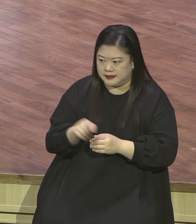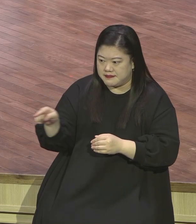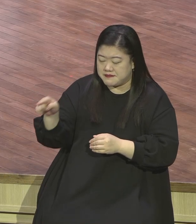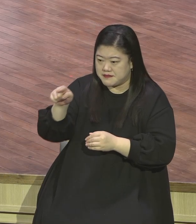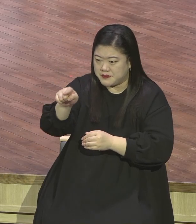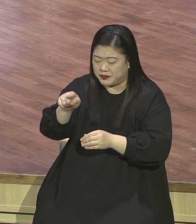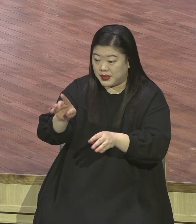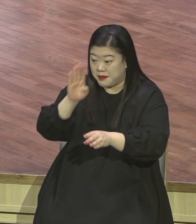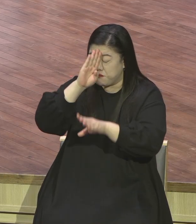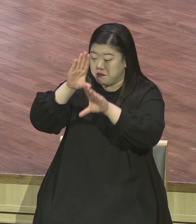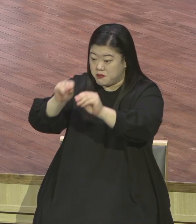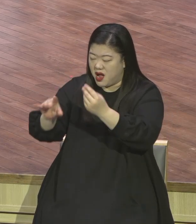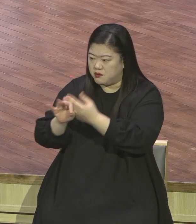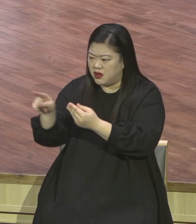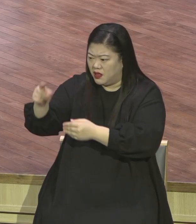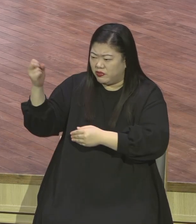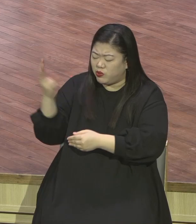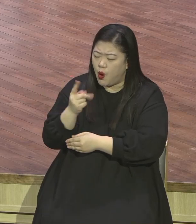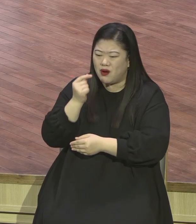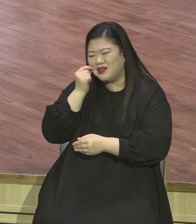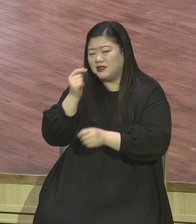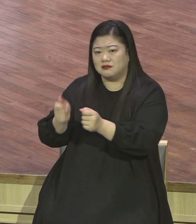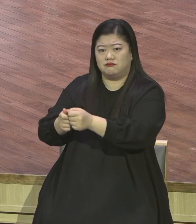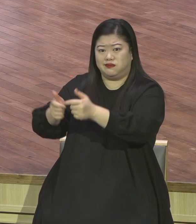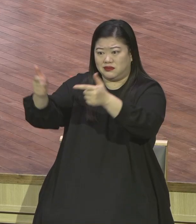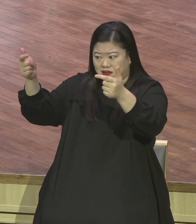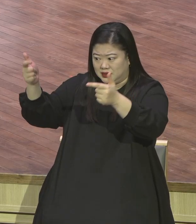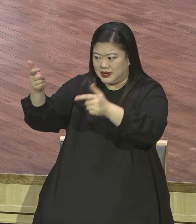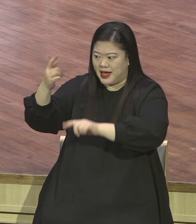그야말로 예수님을 잡아야 된다.